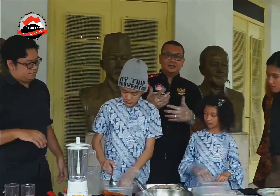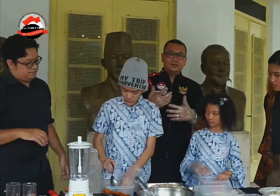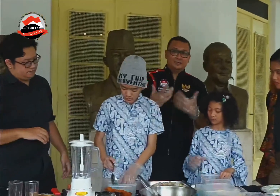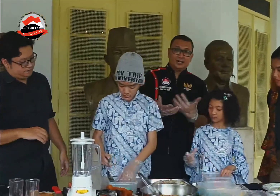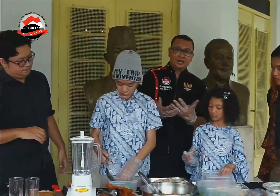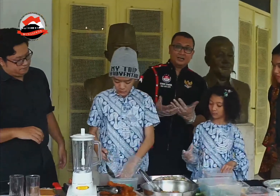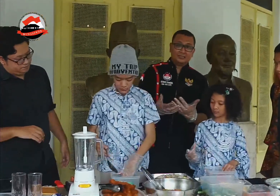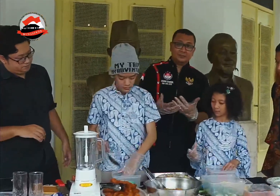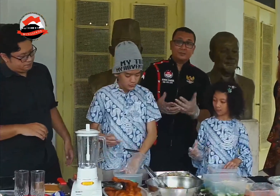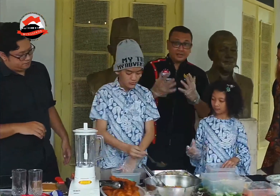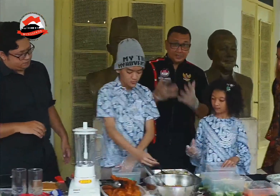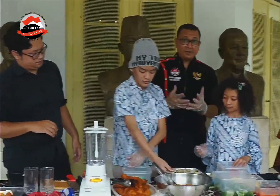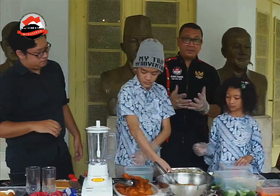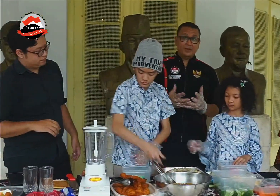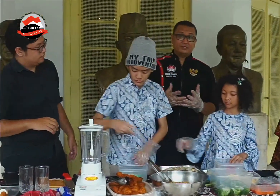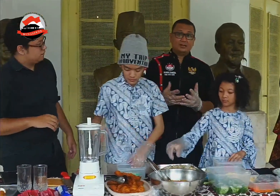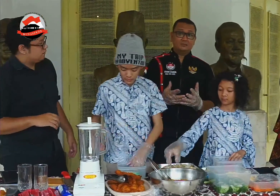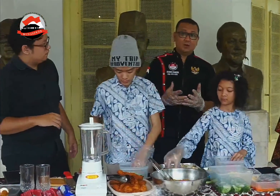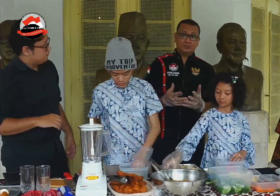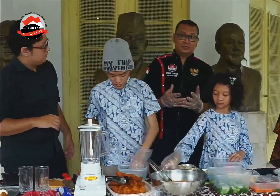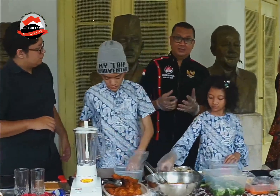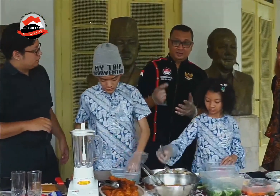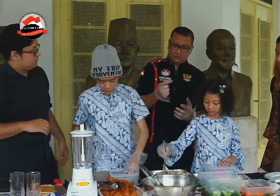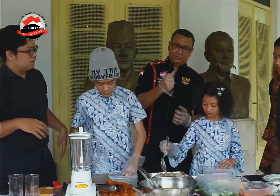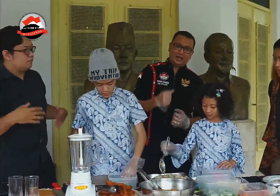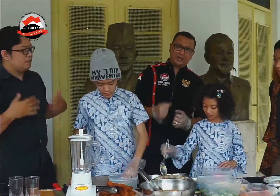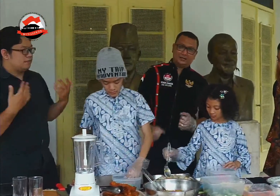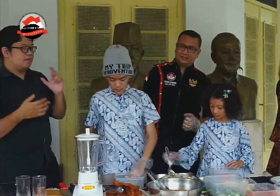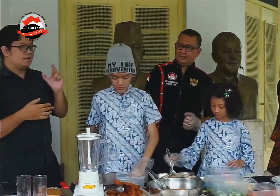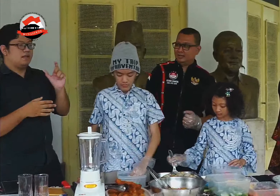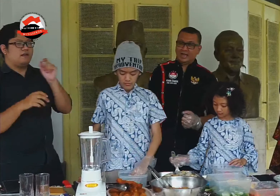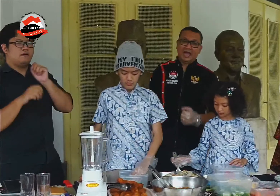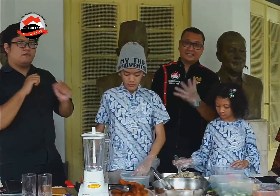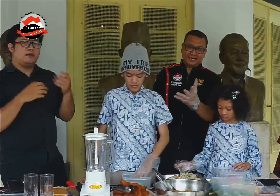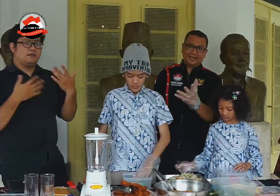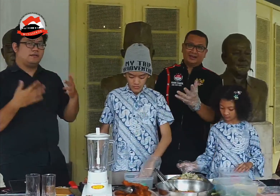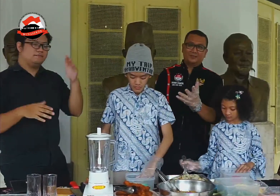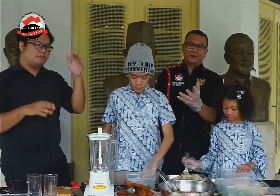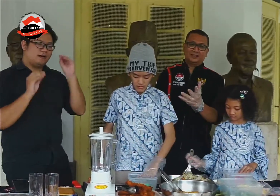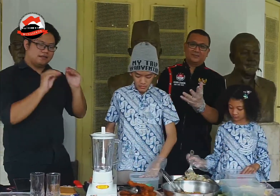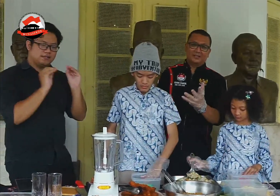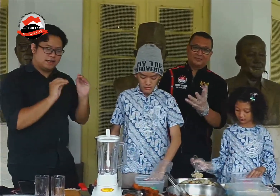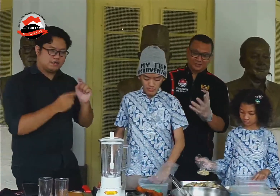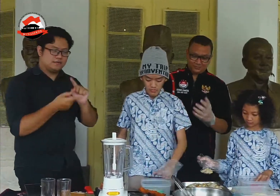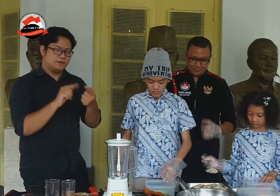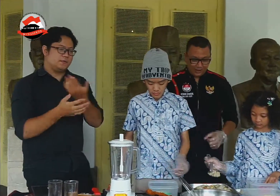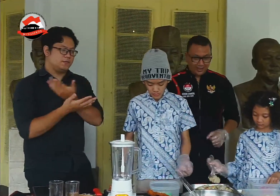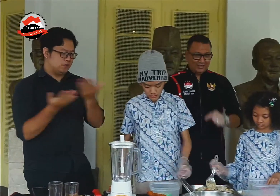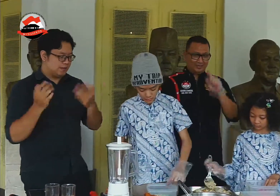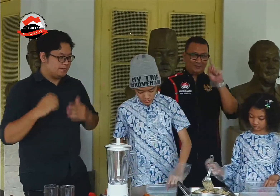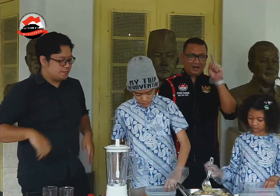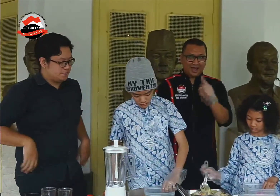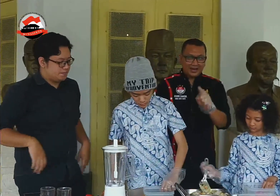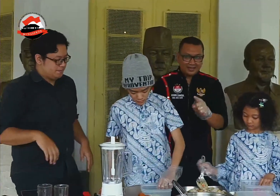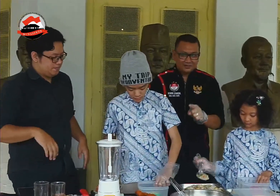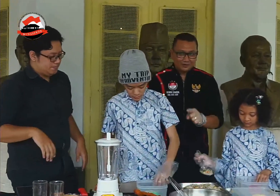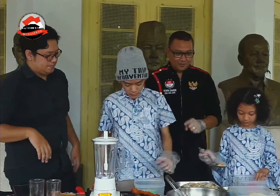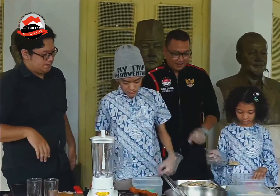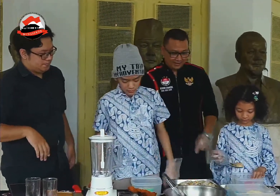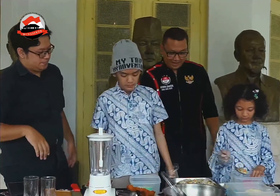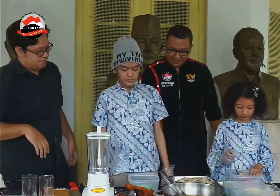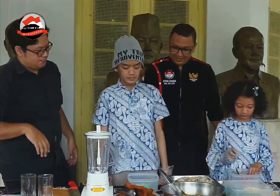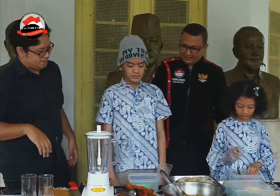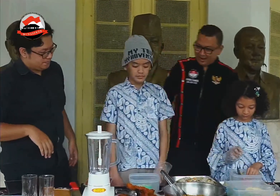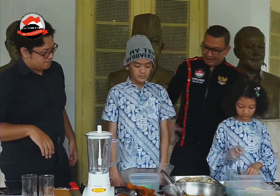akan bicarakan resepnya dan bagaimana cara buatnya. Itu kita akan ajarkan kepada teman-teman semua. Sama anak-anak yang di